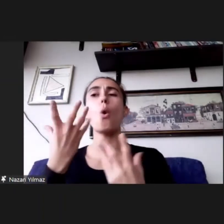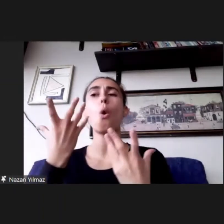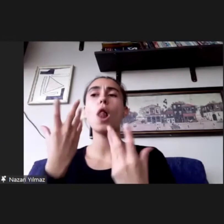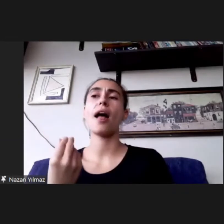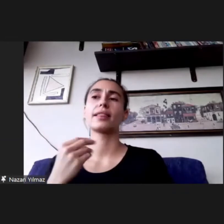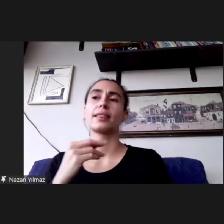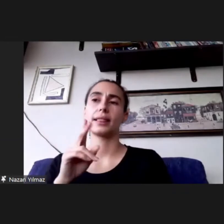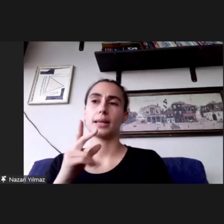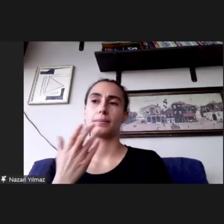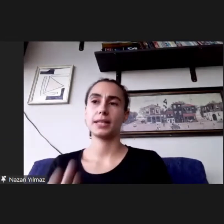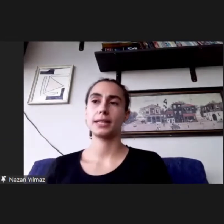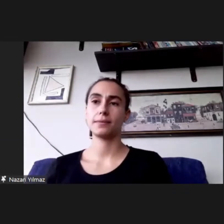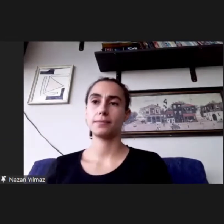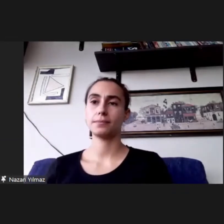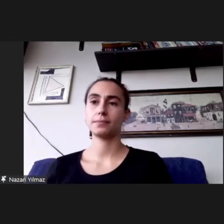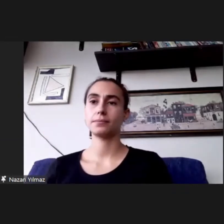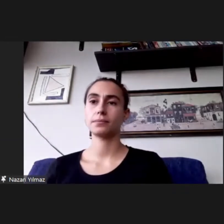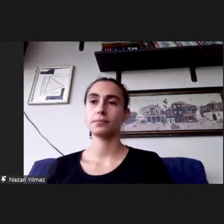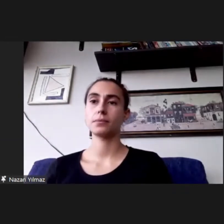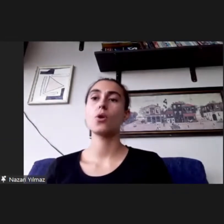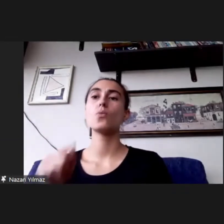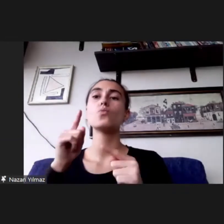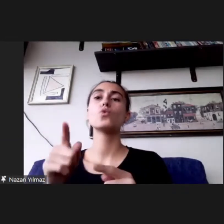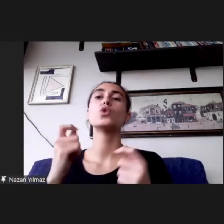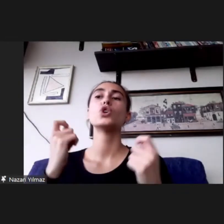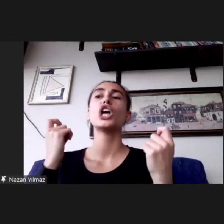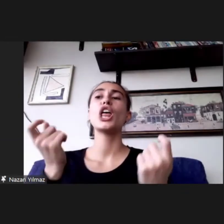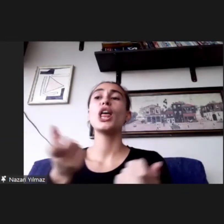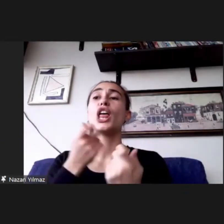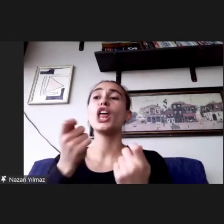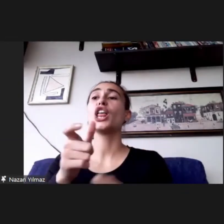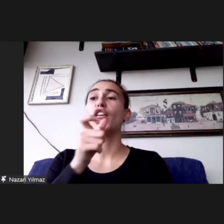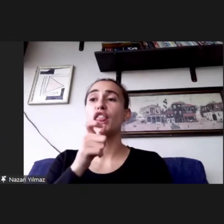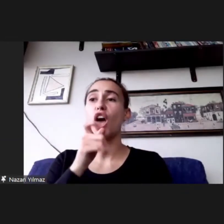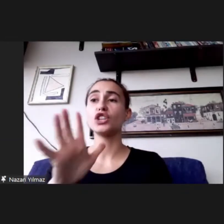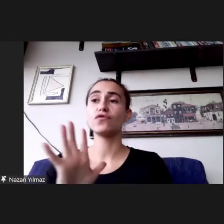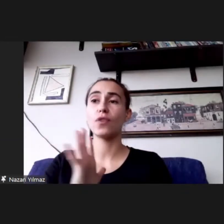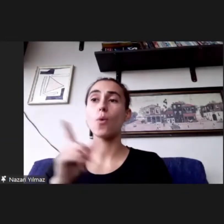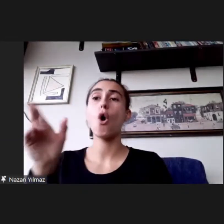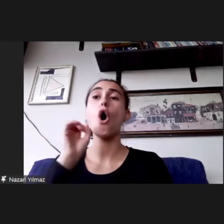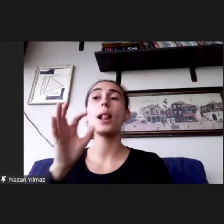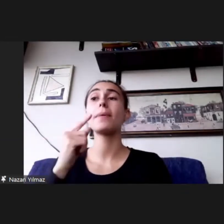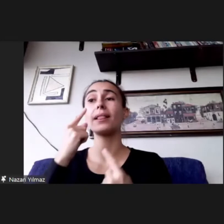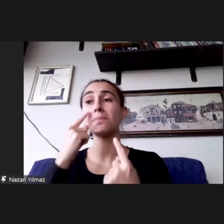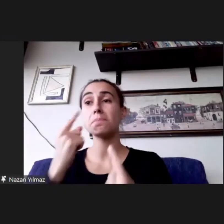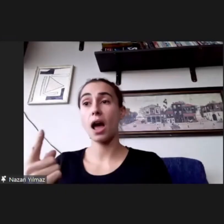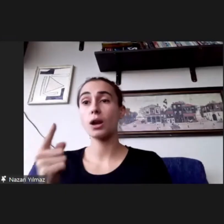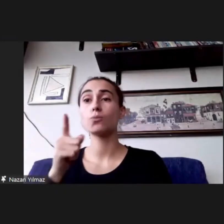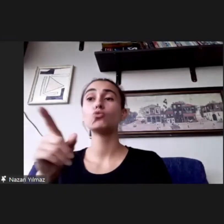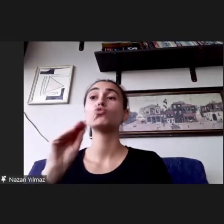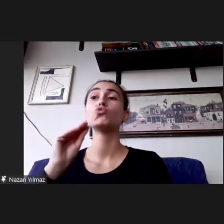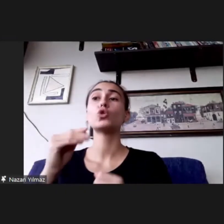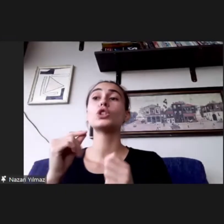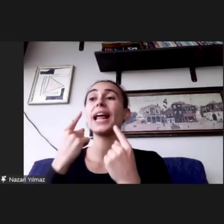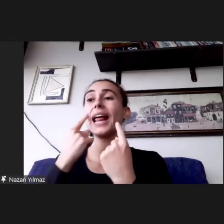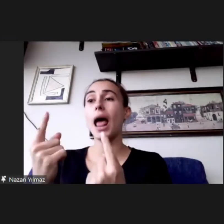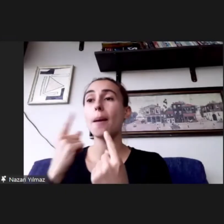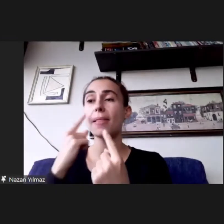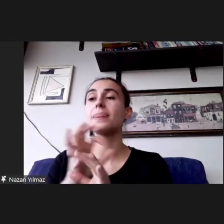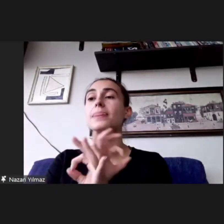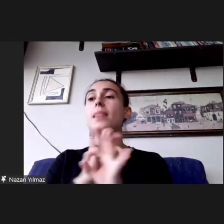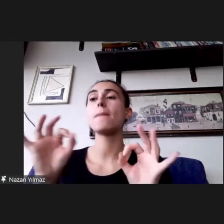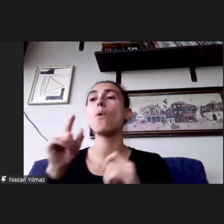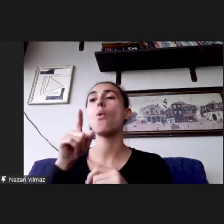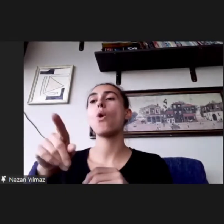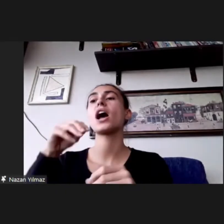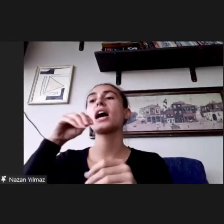aslında. Çünkü her çocuğun özgür değişen ihtiyaçları var ve öğretmenin bu ihtiyaçları gözeterek çocuklarla ilgilenmesi tam da zaten